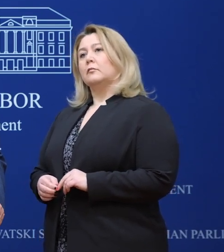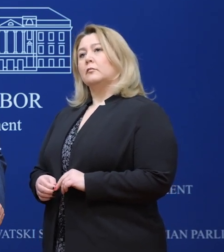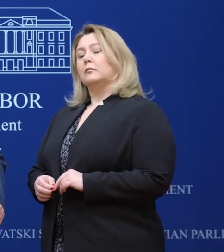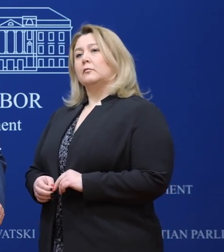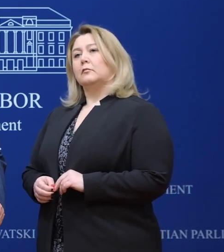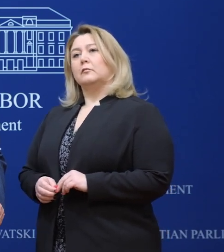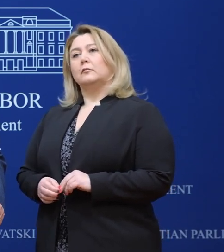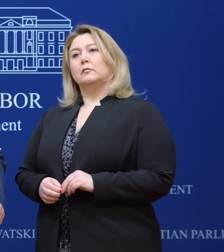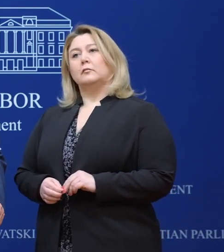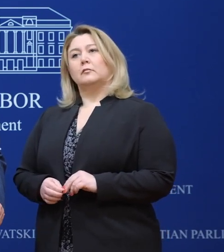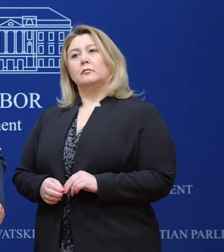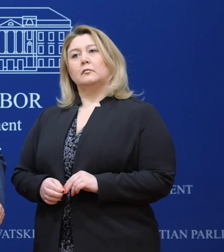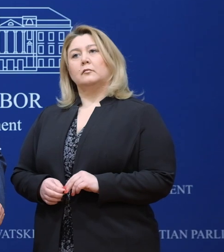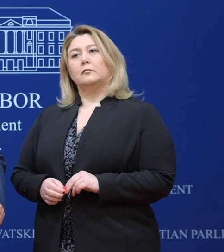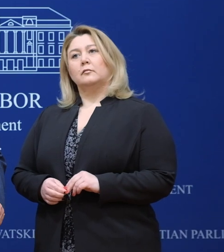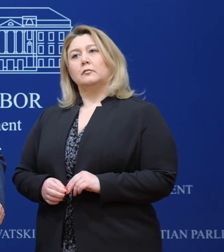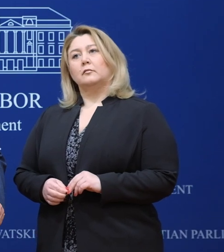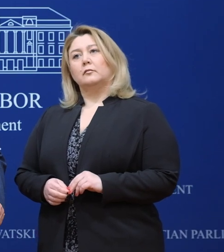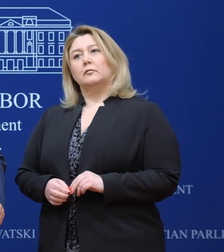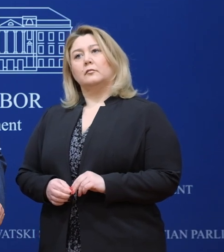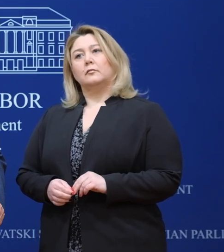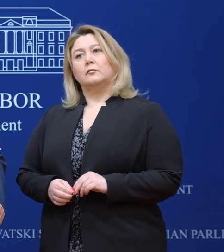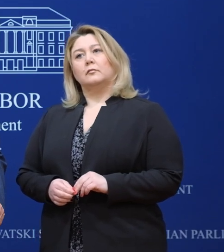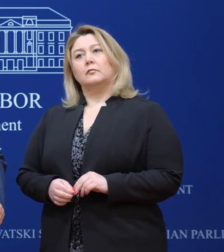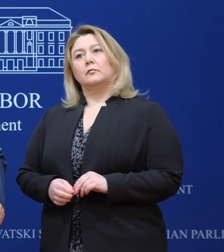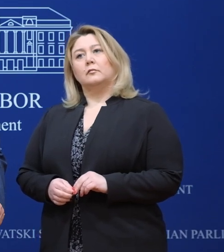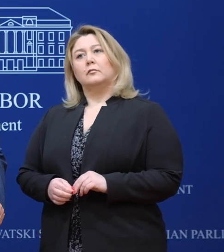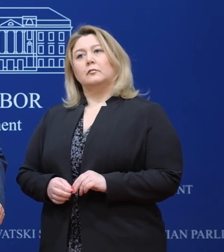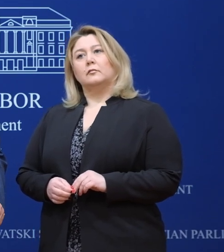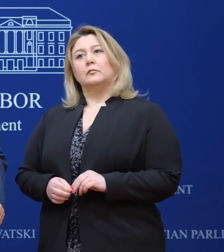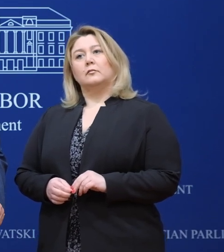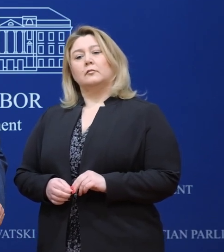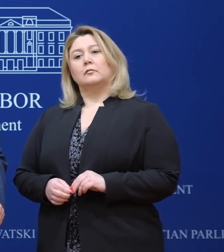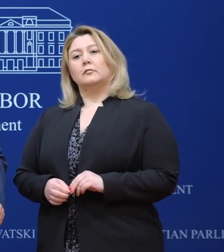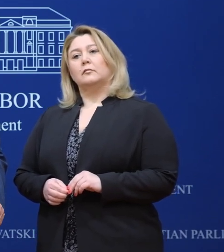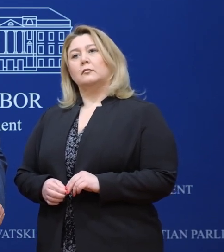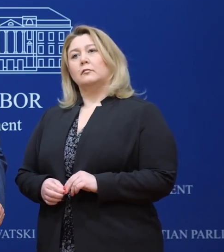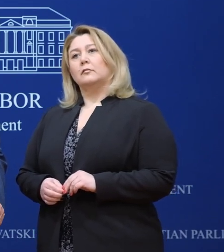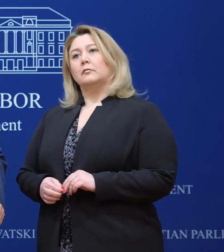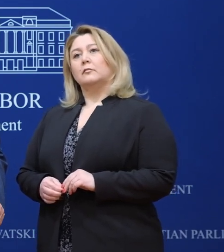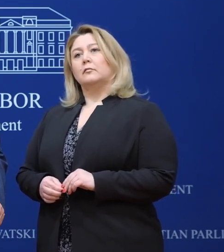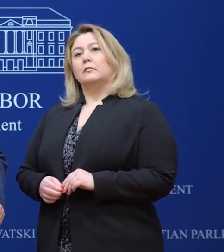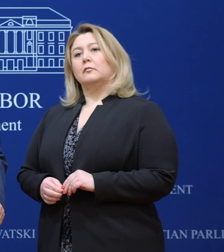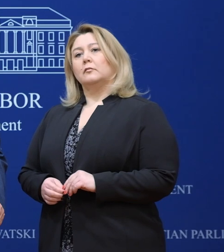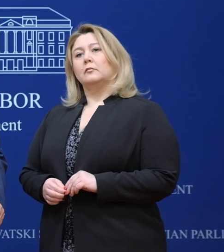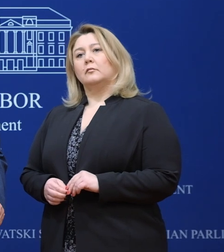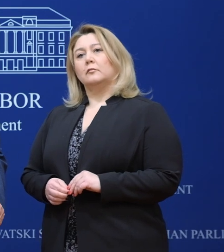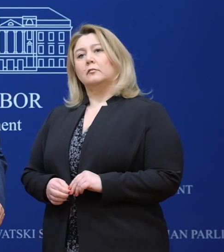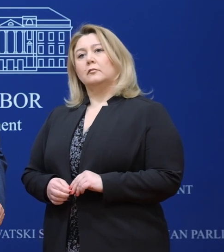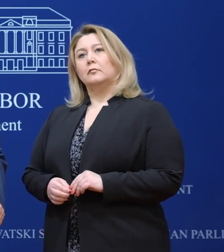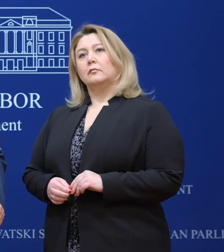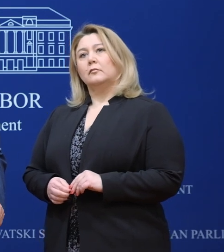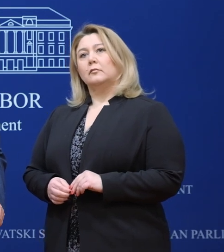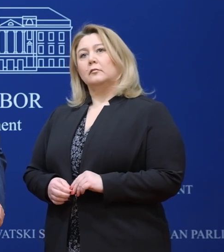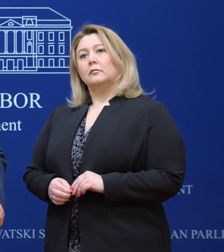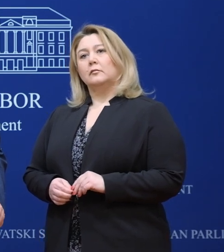je suzdržan u ovom trenutku zapravo smatrati se oporbom? Pa meni je teško procijeniti, vidjet ćemo kako se dalje